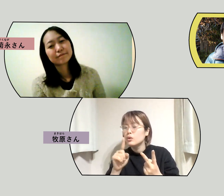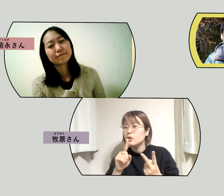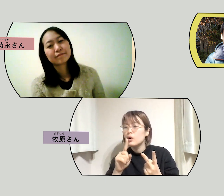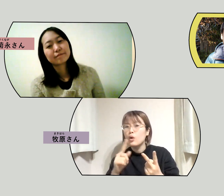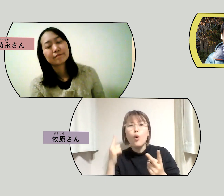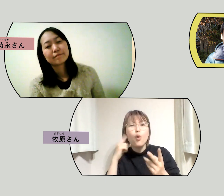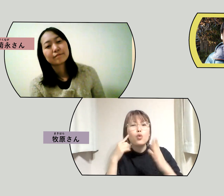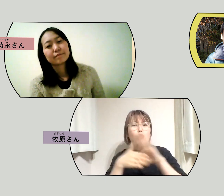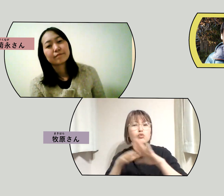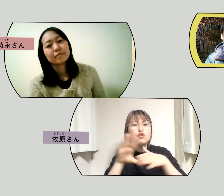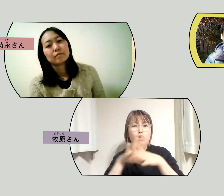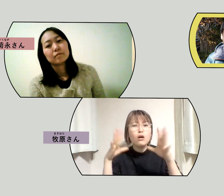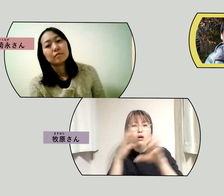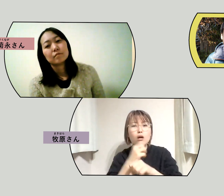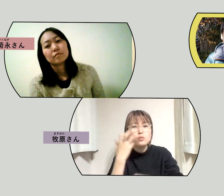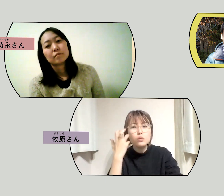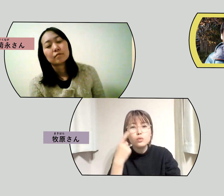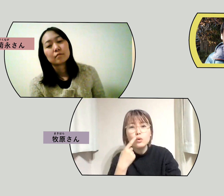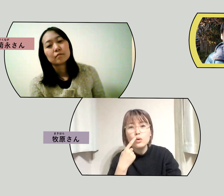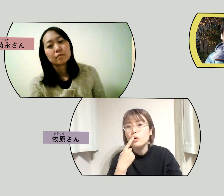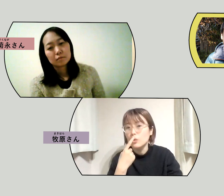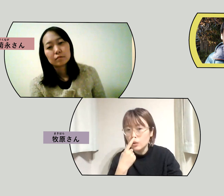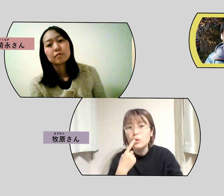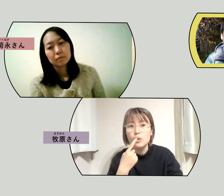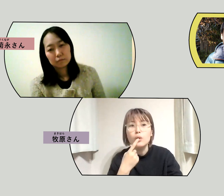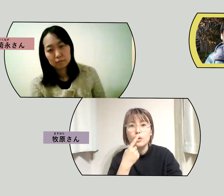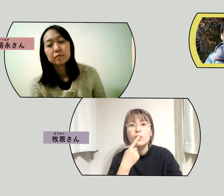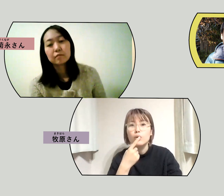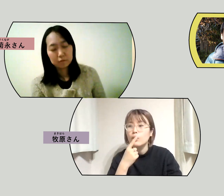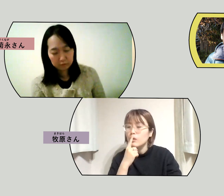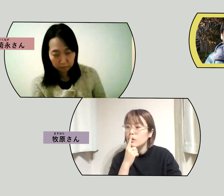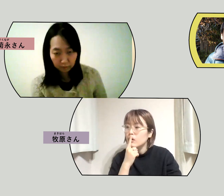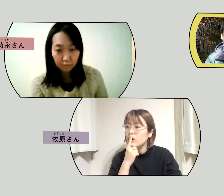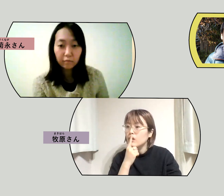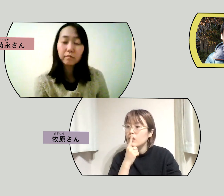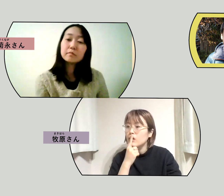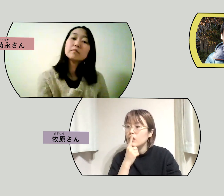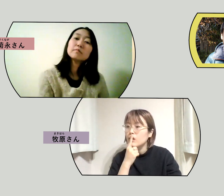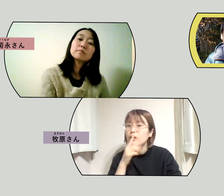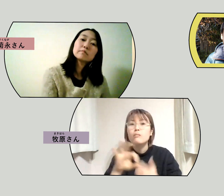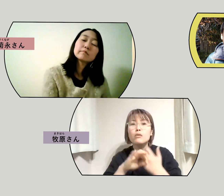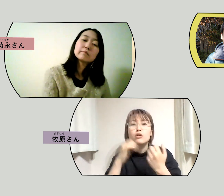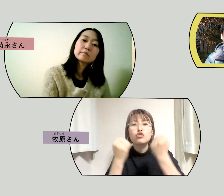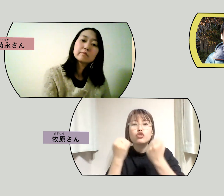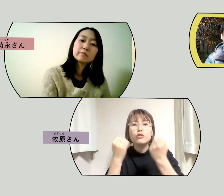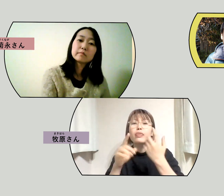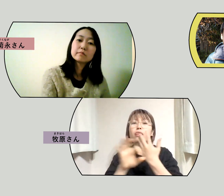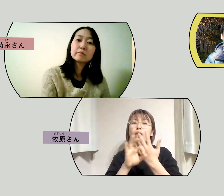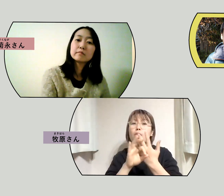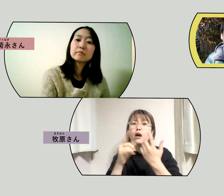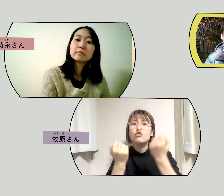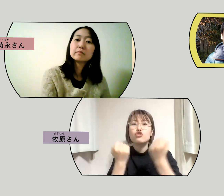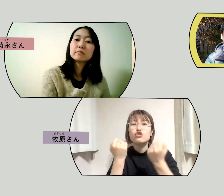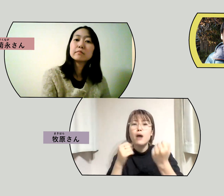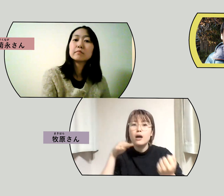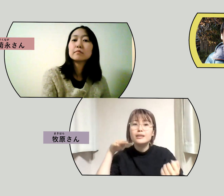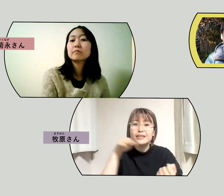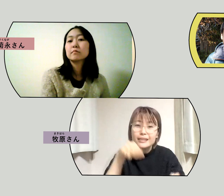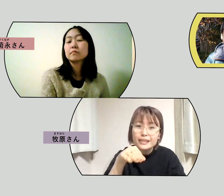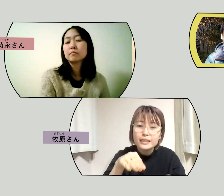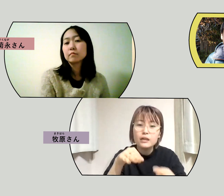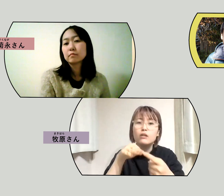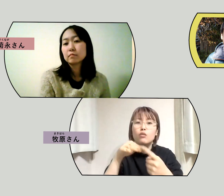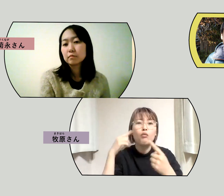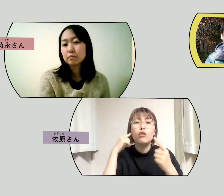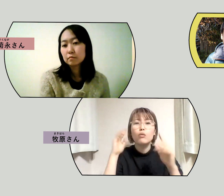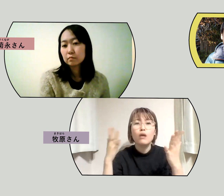はうん音文化がなくなっていると思います例えば車の